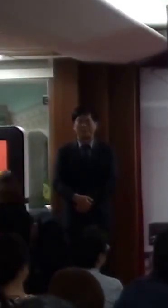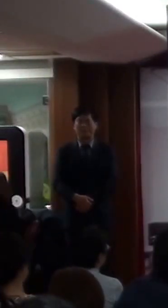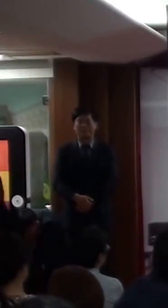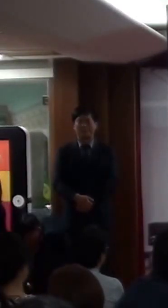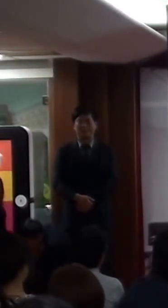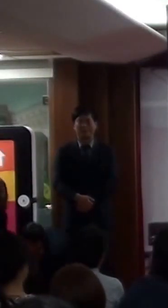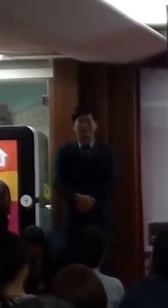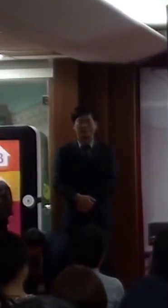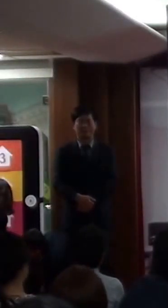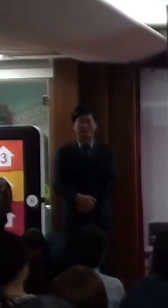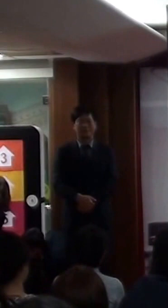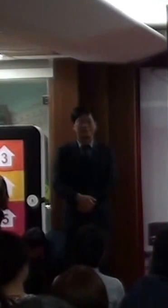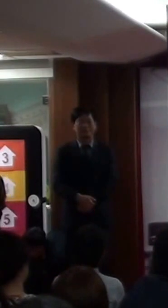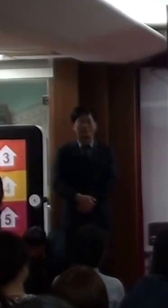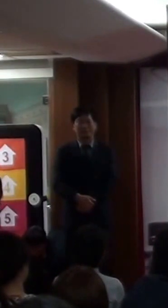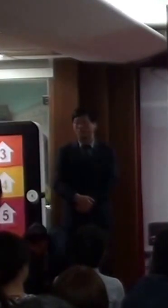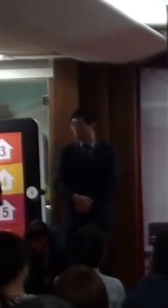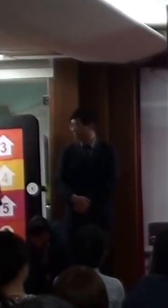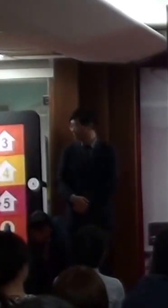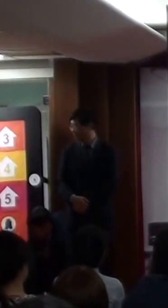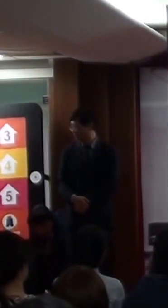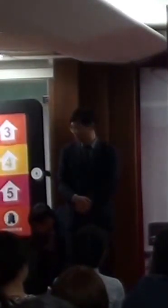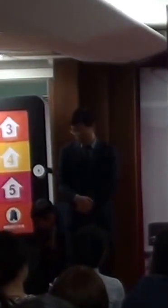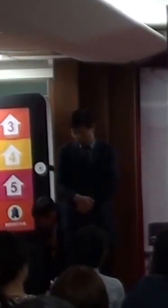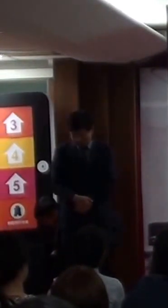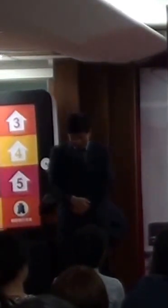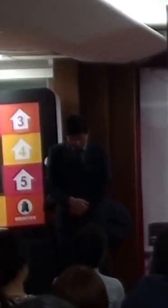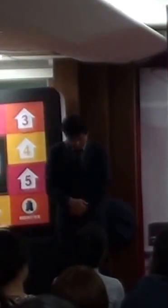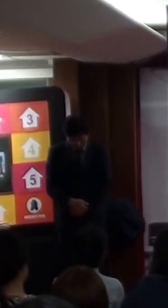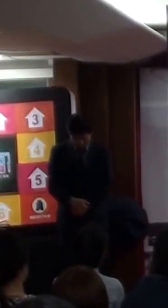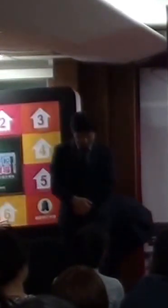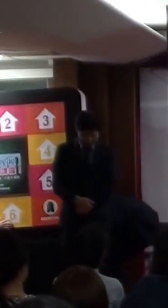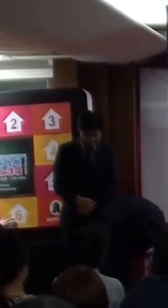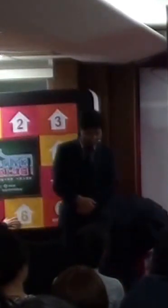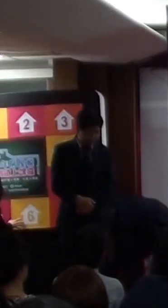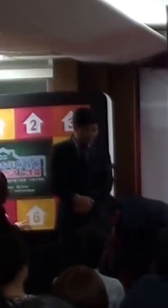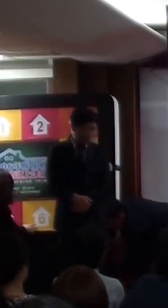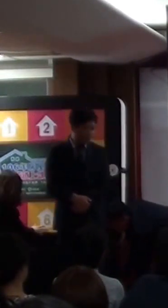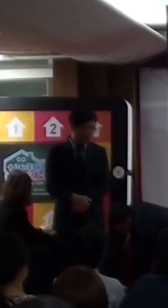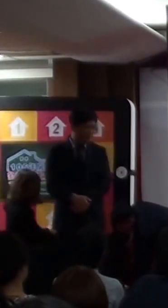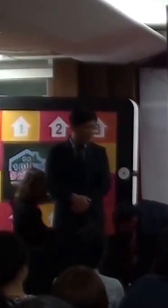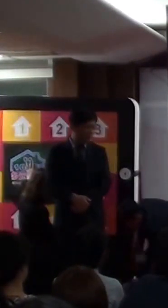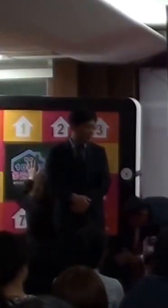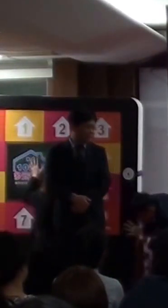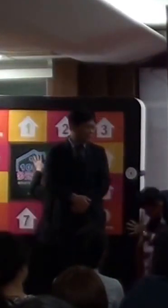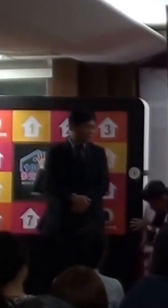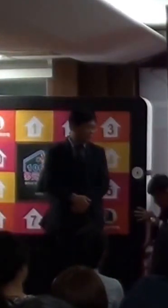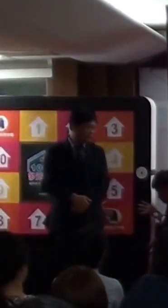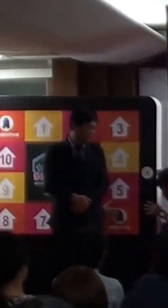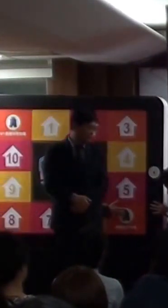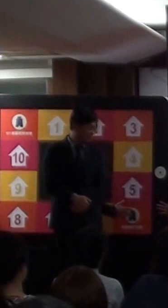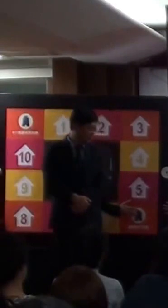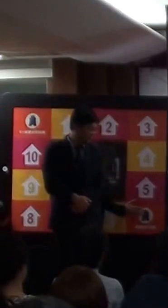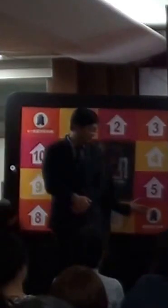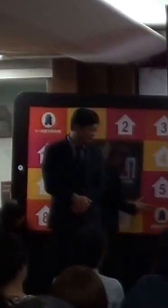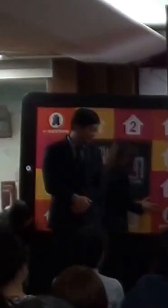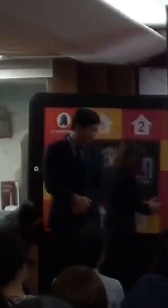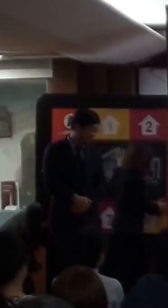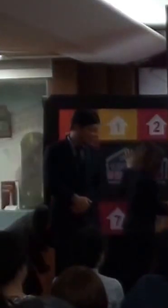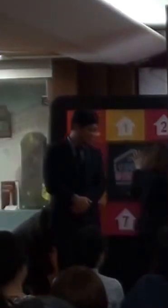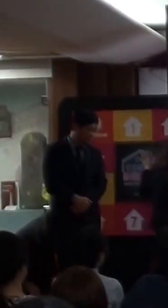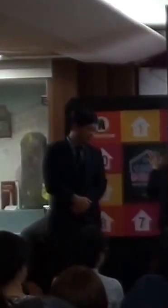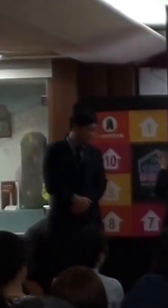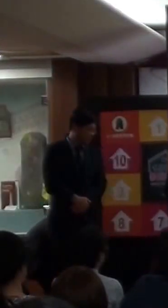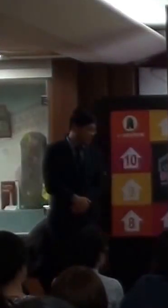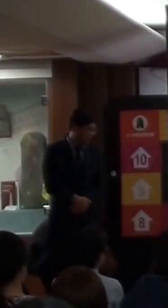那要怎么缴税呢？ 缴纳管道由信用机构及便利商店缴纳，兑换语音、自动柜员机或长期约定转账，还